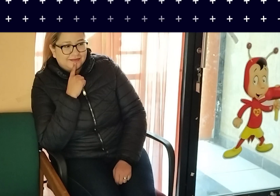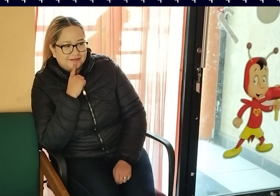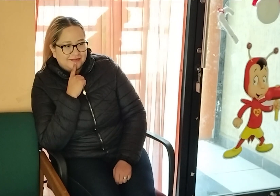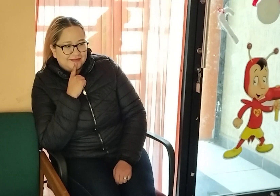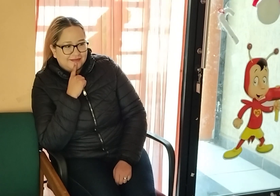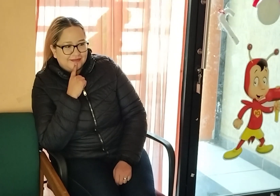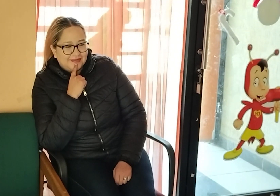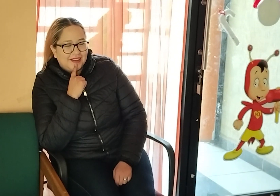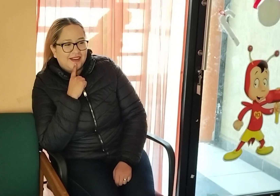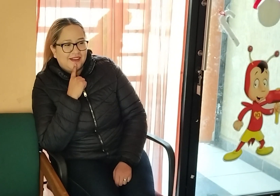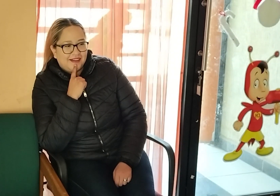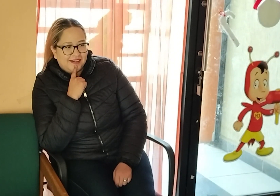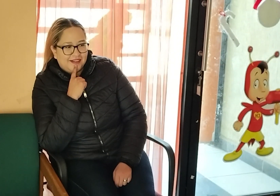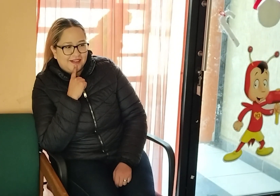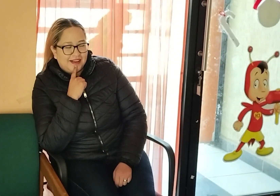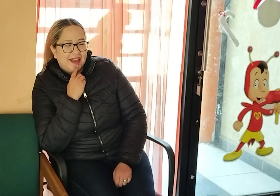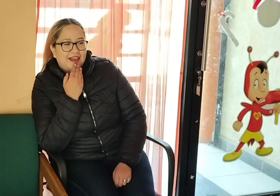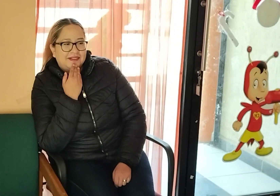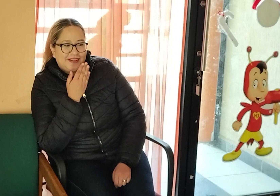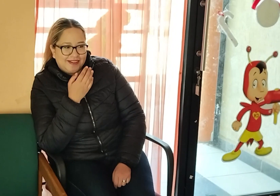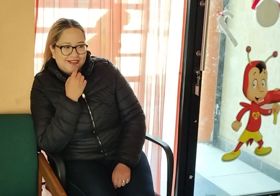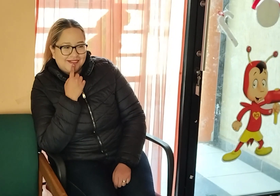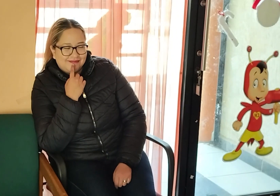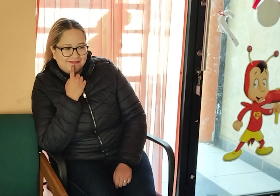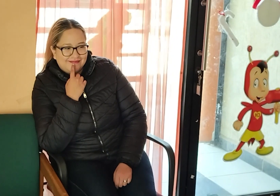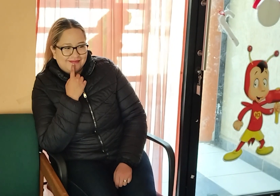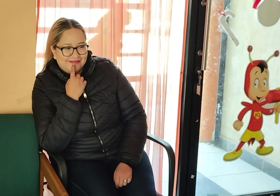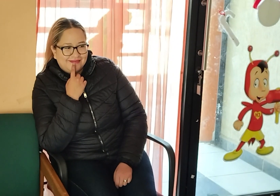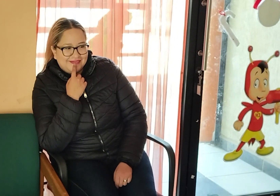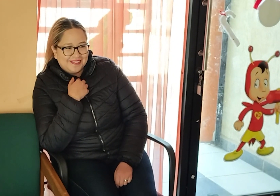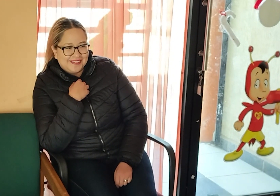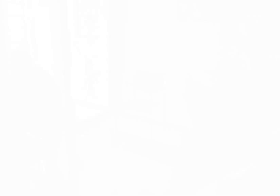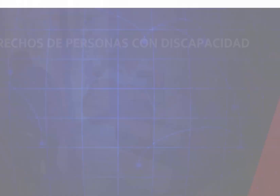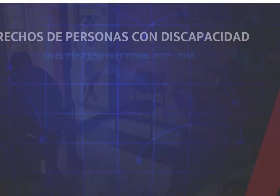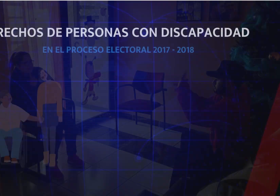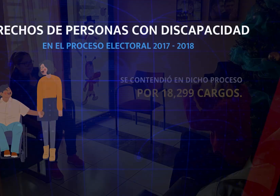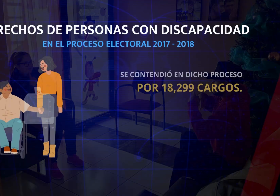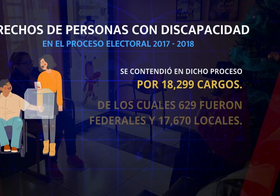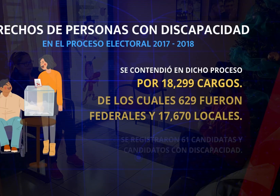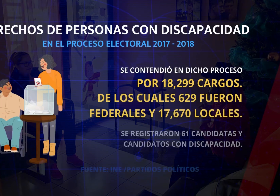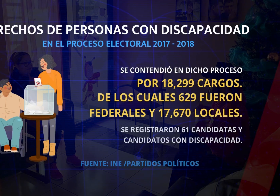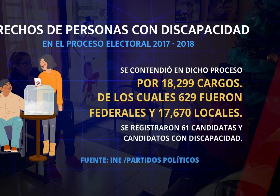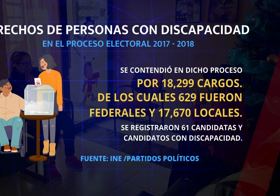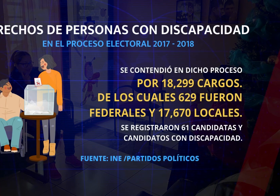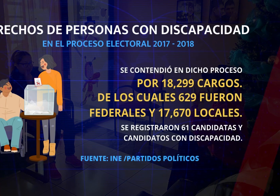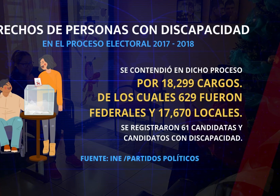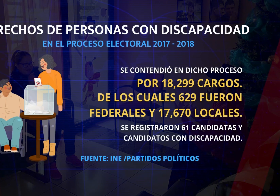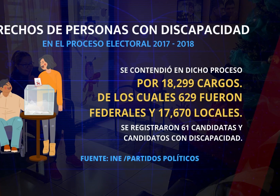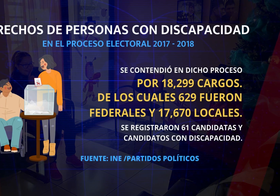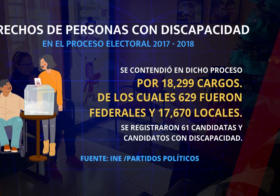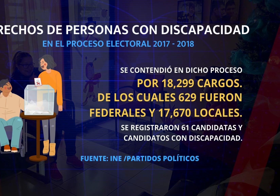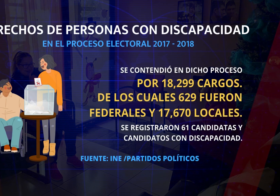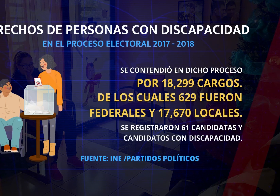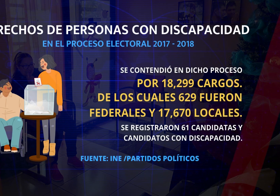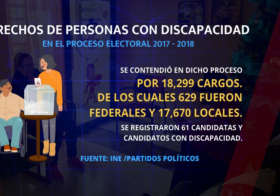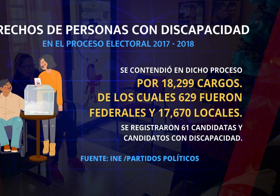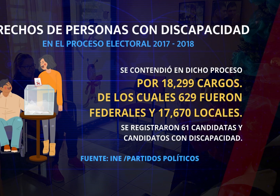acciones afirmativas poco a poco toman más relevancia en los procesos electorales. De acuerdo al Instituto Nacional Electoral, en el